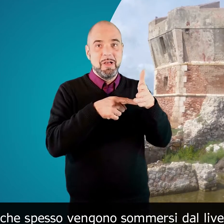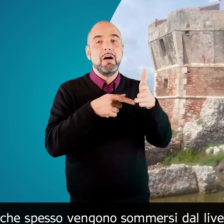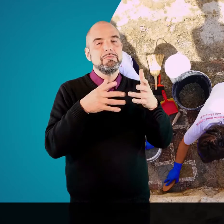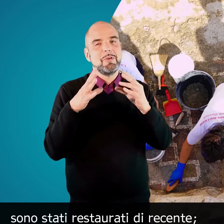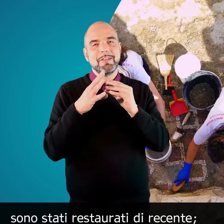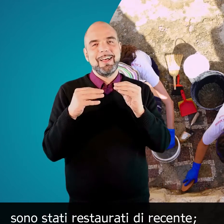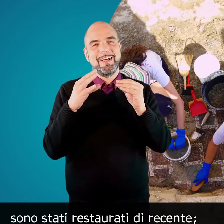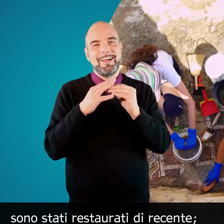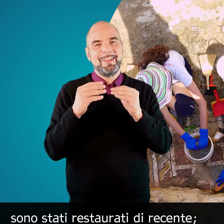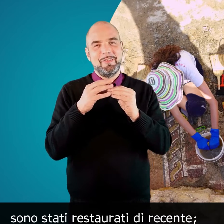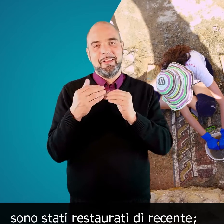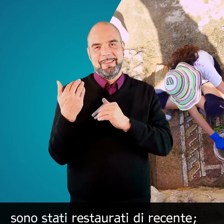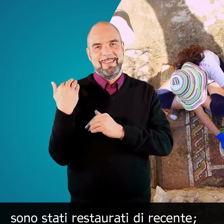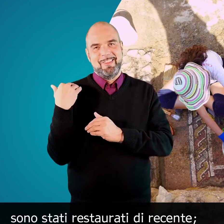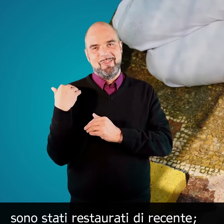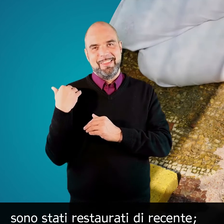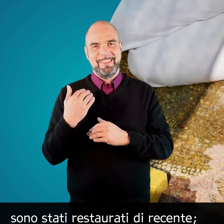Sono stati restaurati di recente